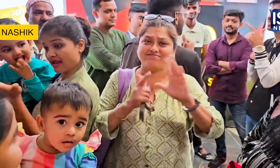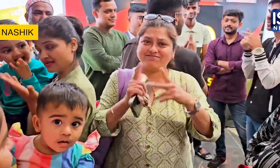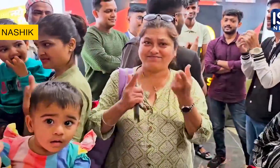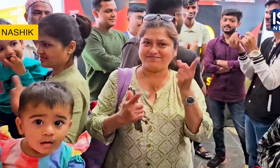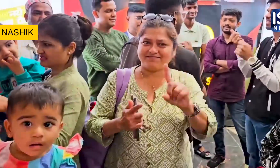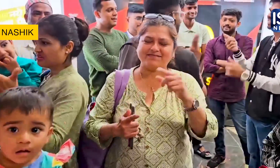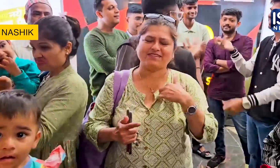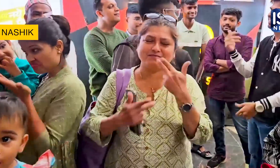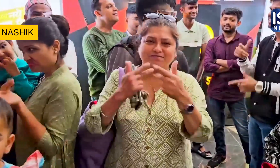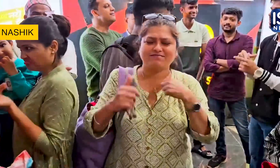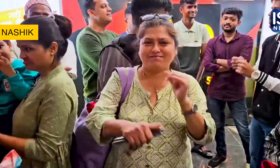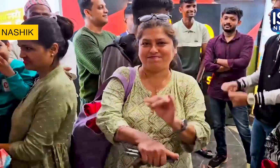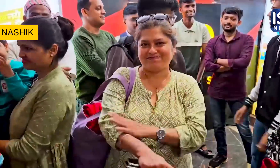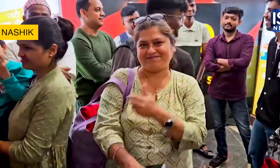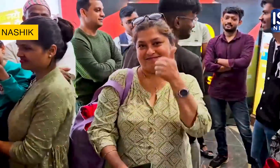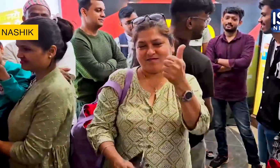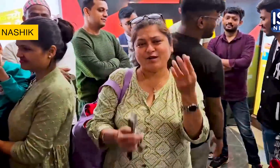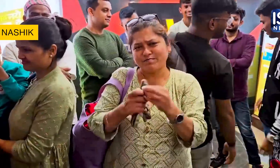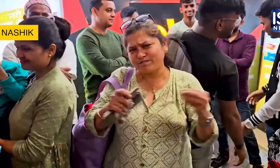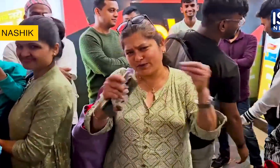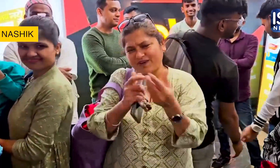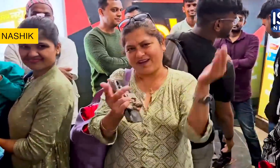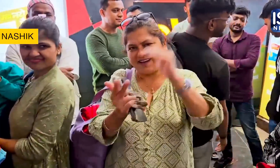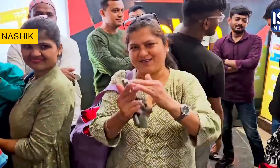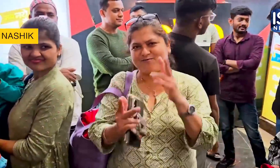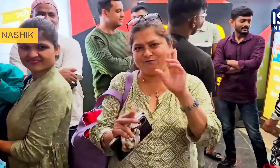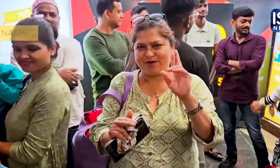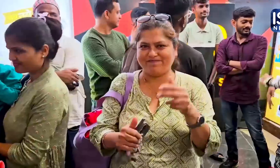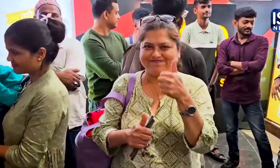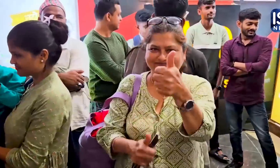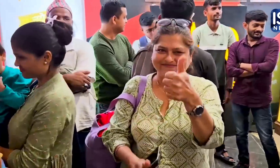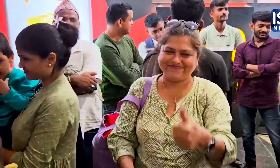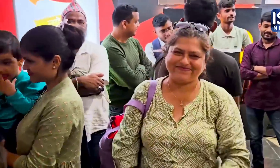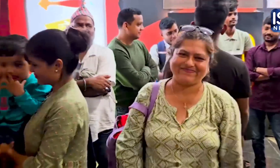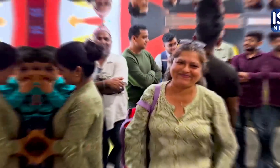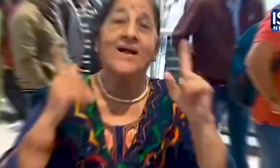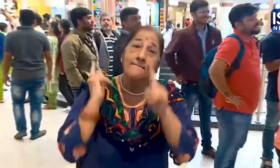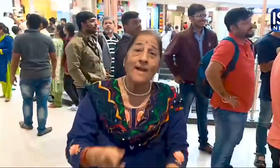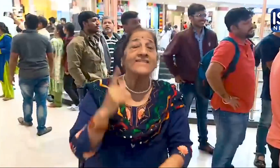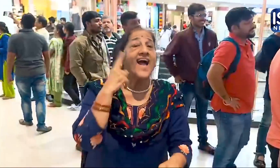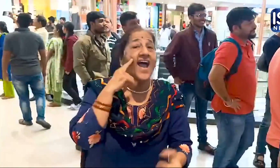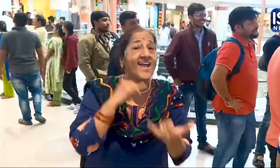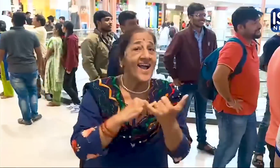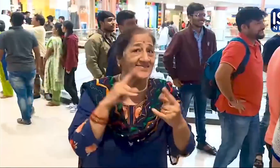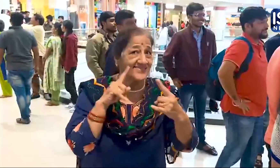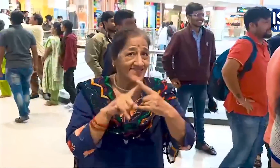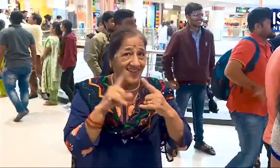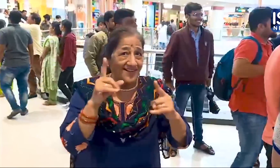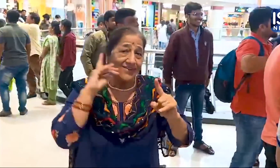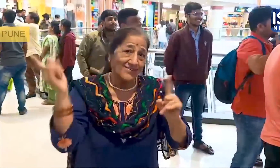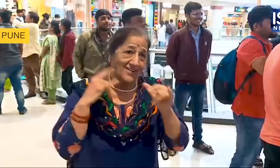इंटरप्रिटेशन देख के आईएसएच द्वारा। आई होप ऐसे और मूवीज़ आएंगी। मूवीज़ में आईएसएल इंटरप्रिटेशन होना